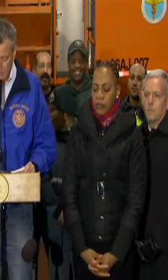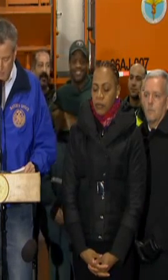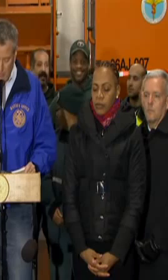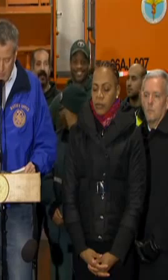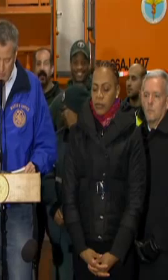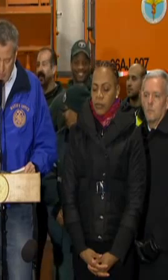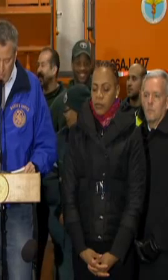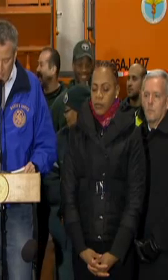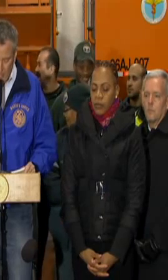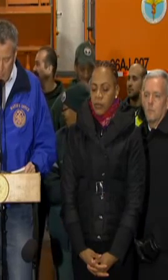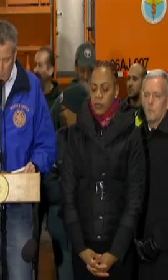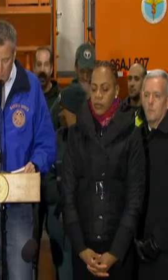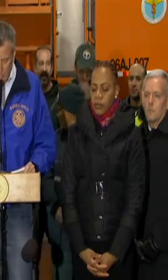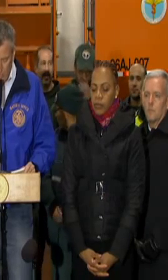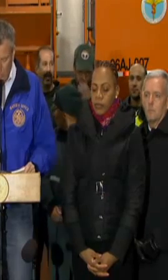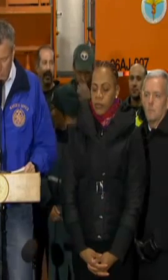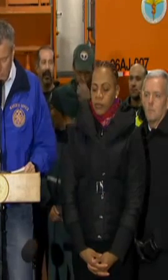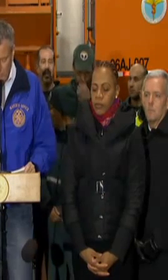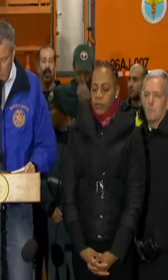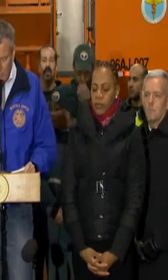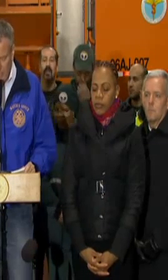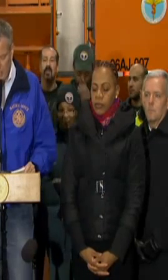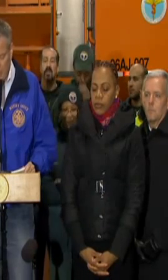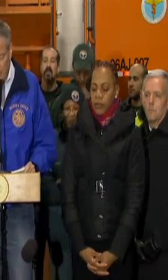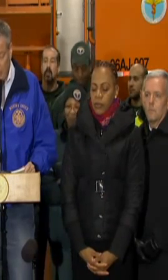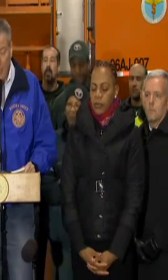vías para que podamos